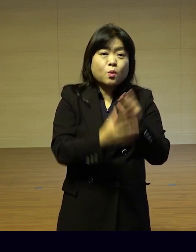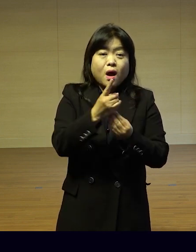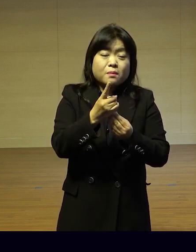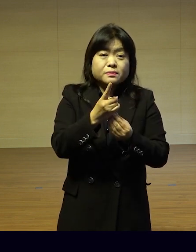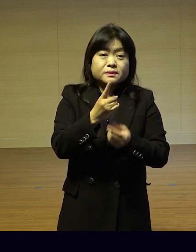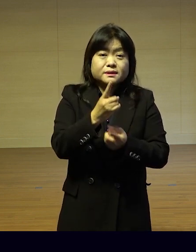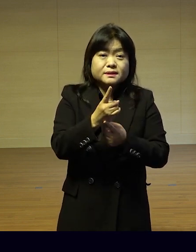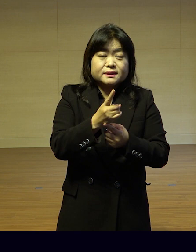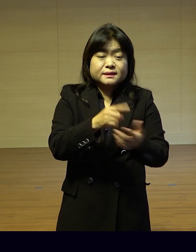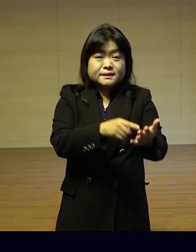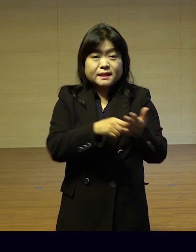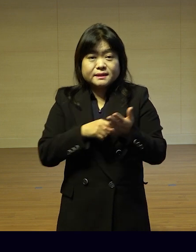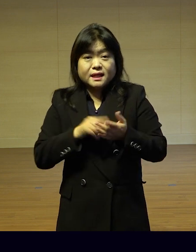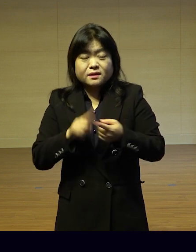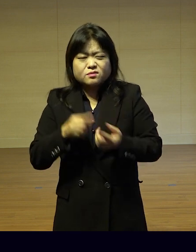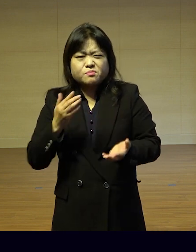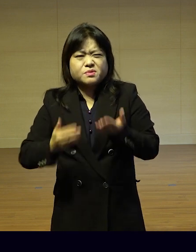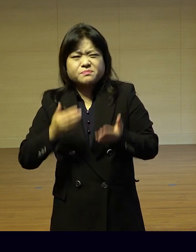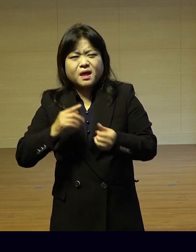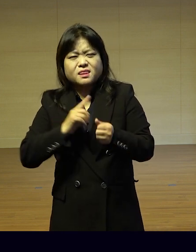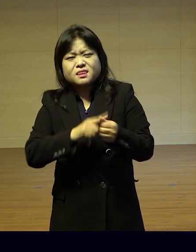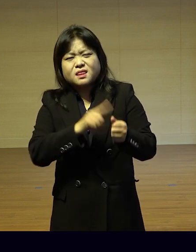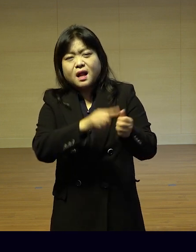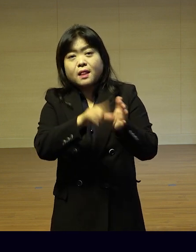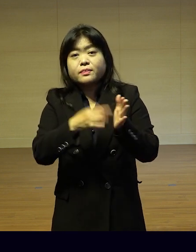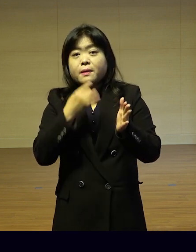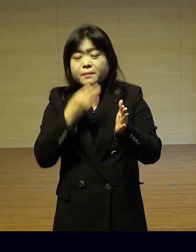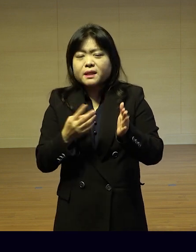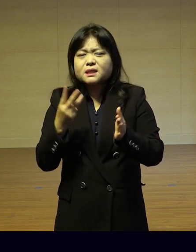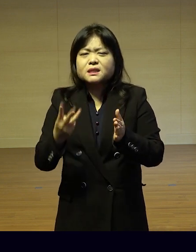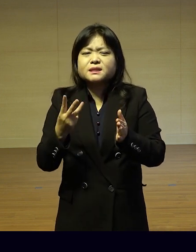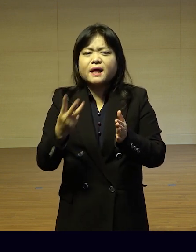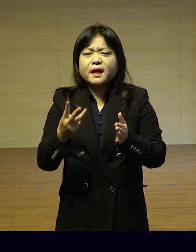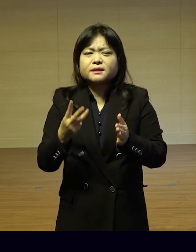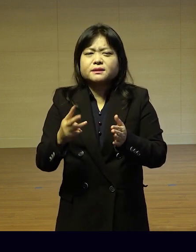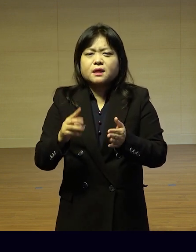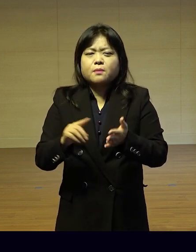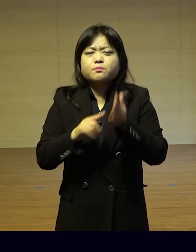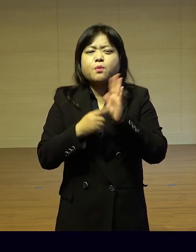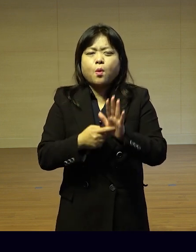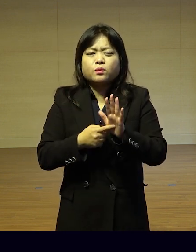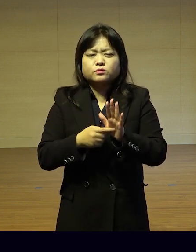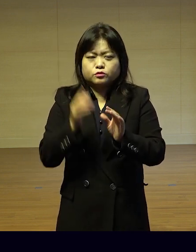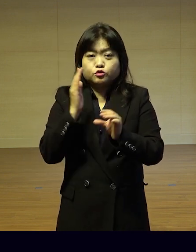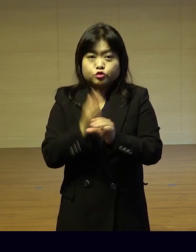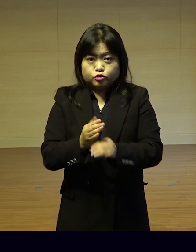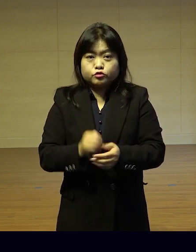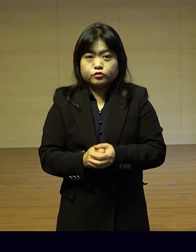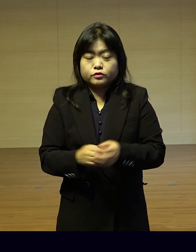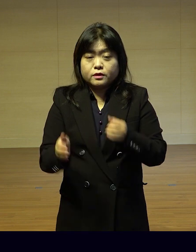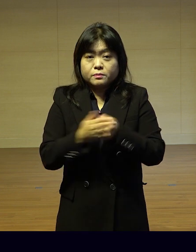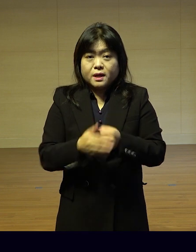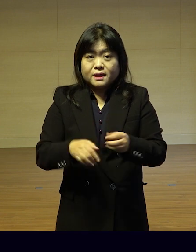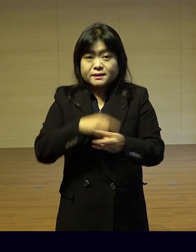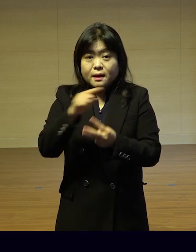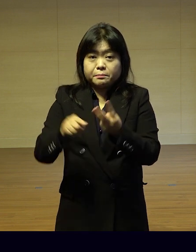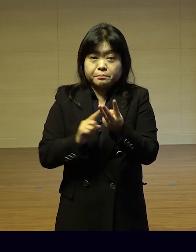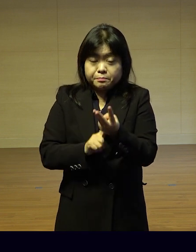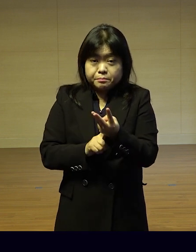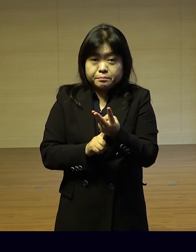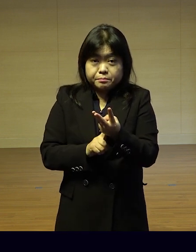이 용어를, 이 표현을 쓰고 있습니다. 굳이 말하면은 이러한 삼조